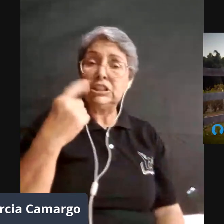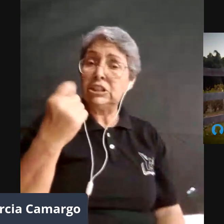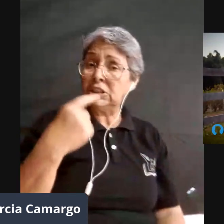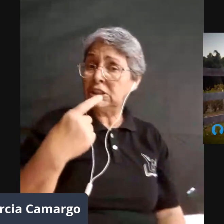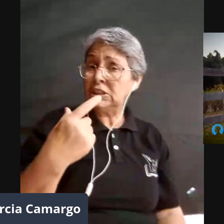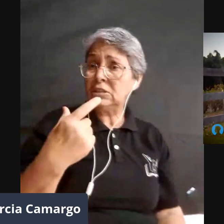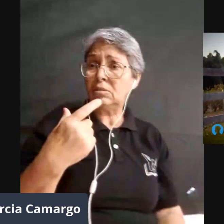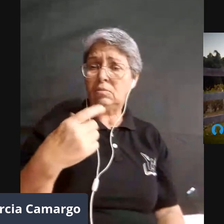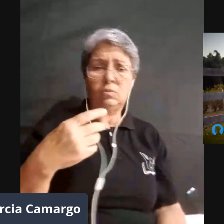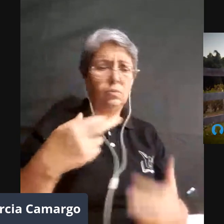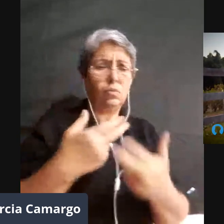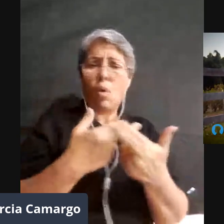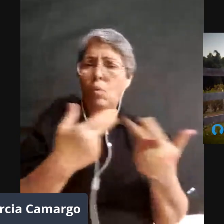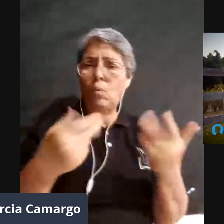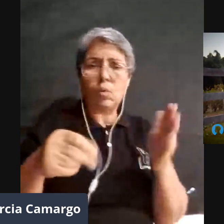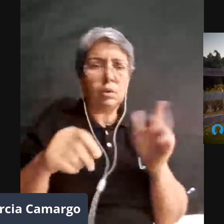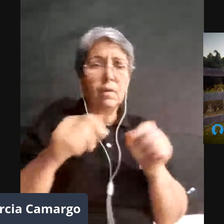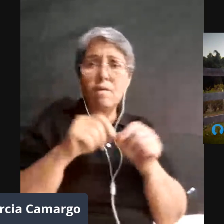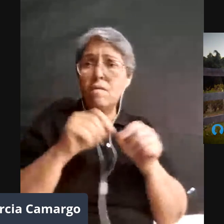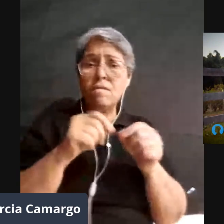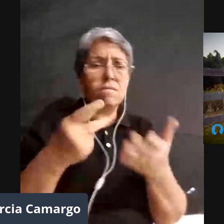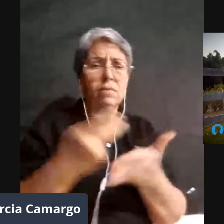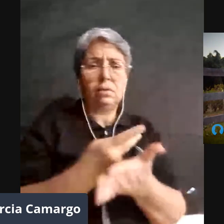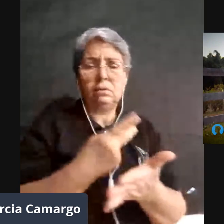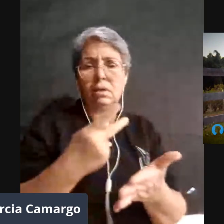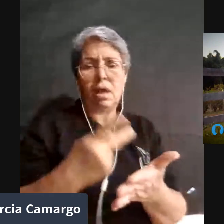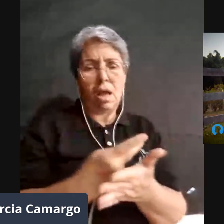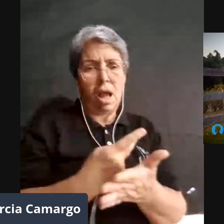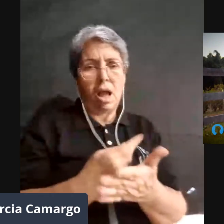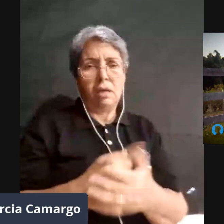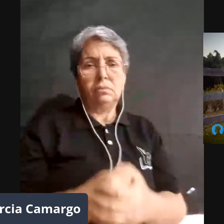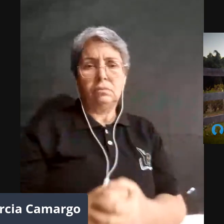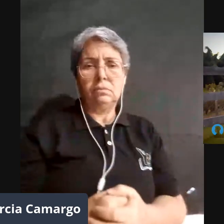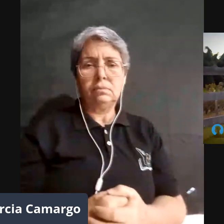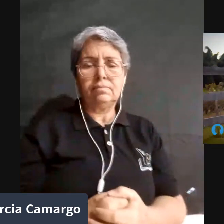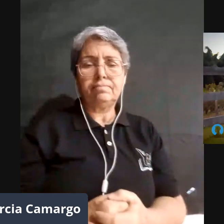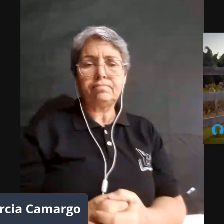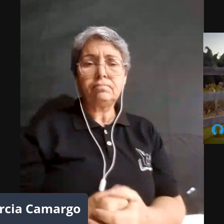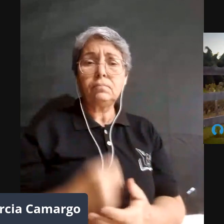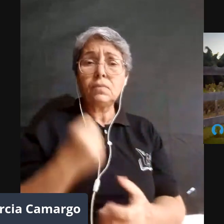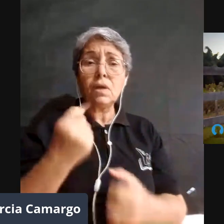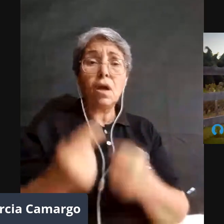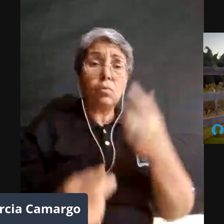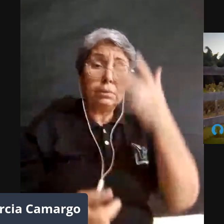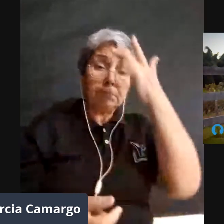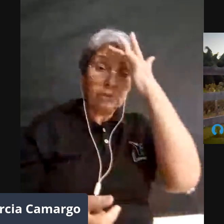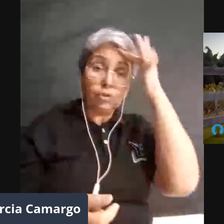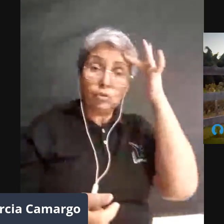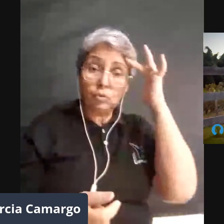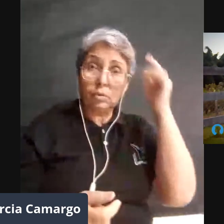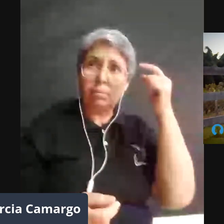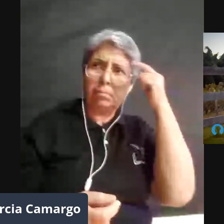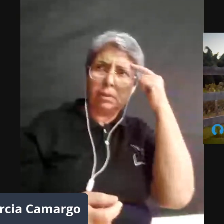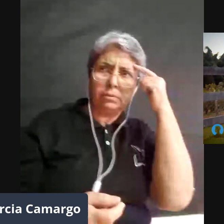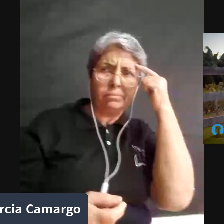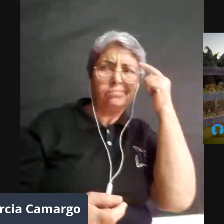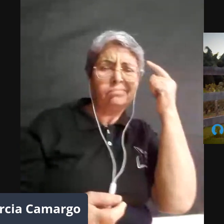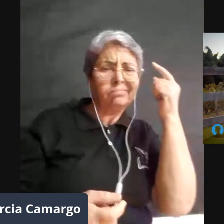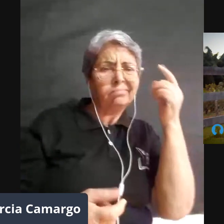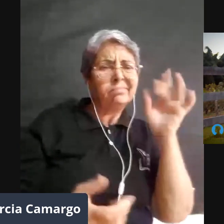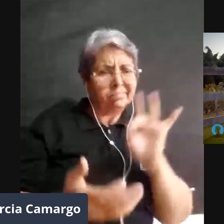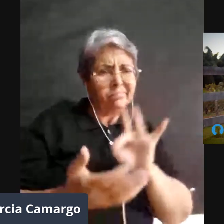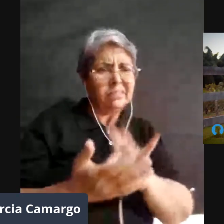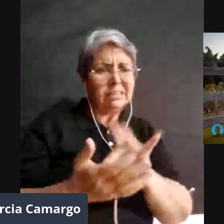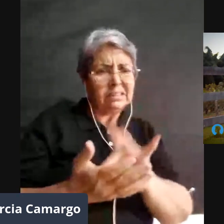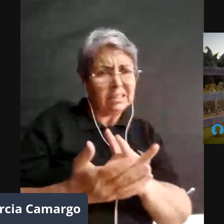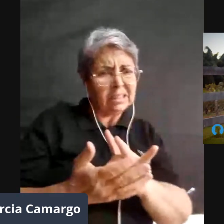abominações? Muitos mesmo começam até a se perguntar se a igreja adventista está destinada a se tornar